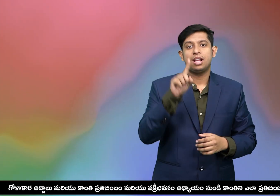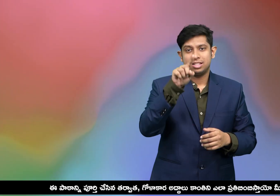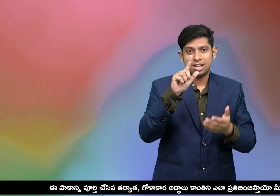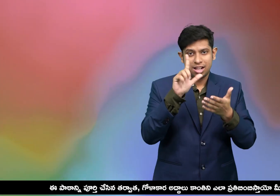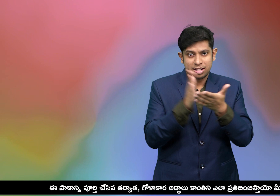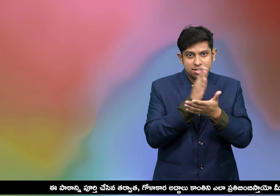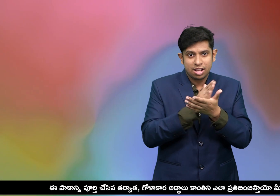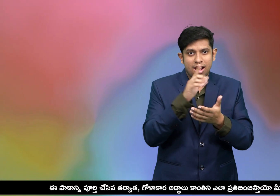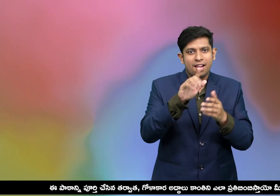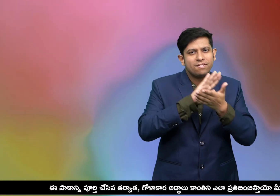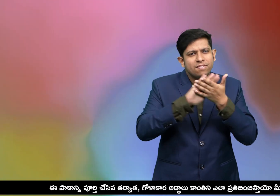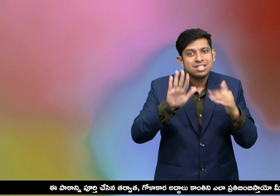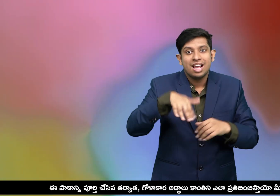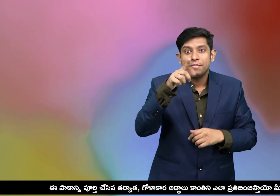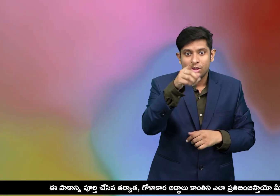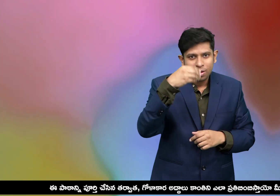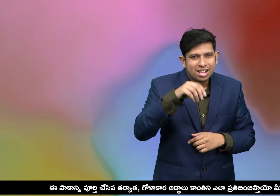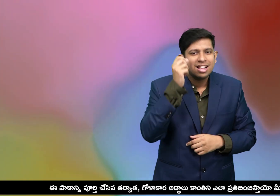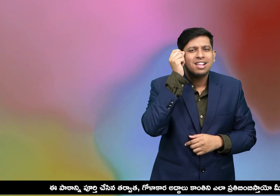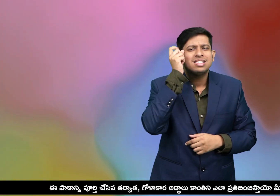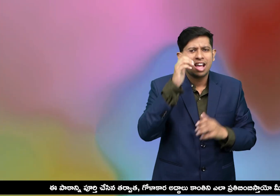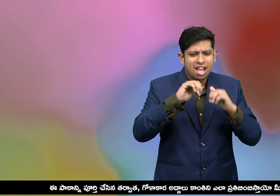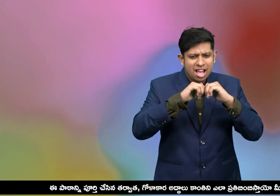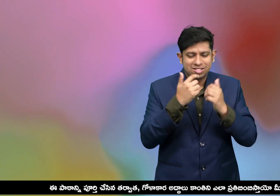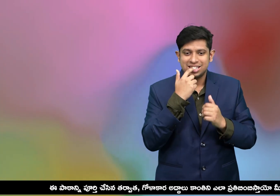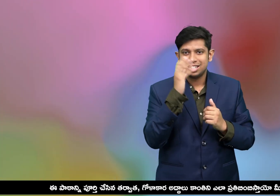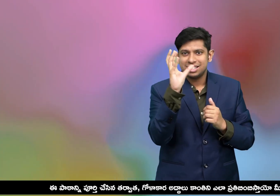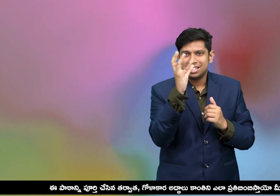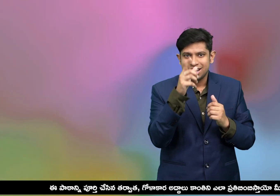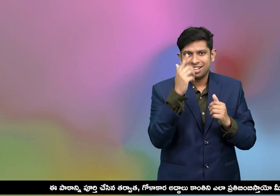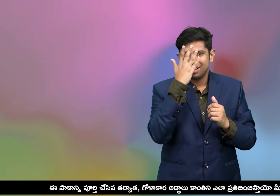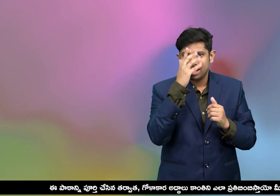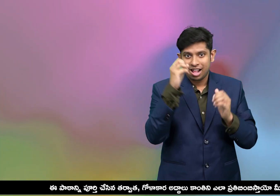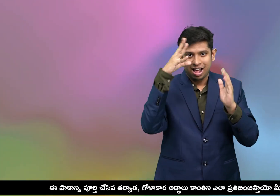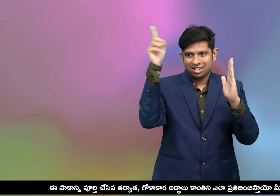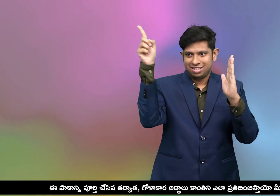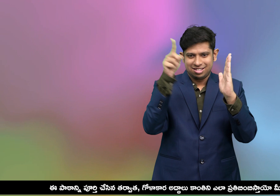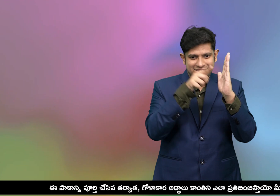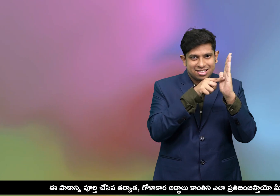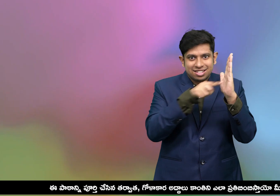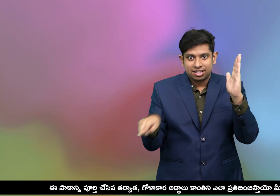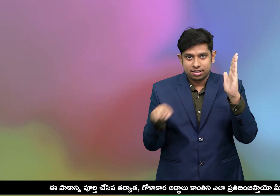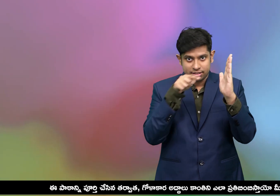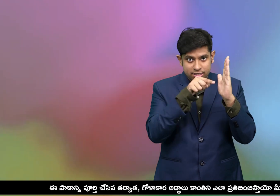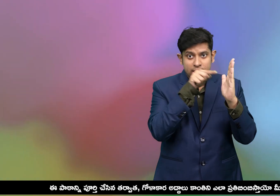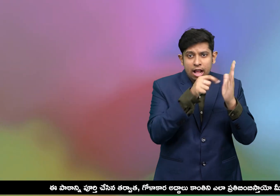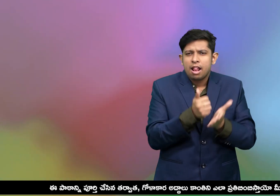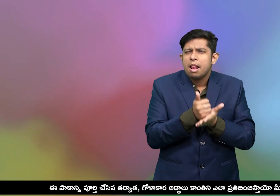ఈ పాఠాన్ని పూర్తి చేసిన తరువాత గోళాకార అద్దాలు కాంతిని ఎలా ప్రతిబింబిస్తాయో మీరు అర్థం